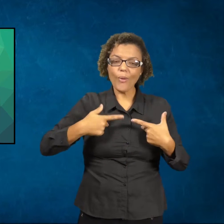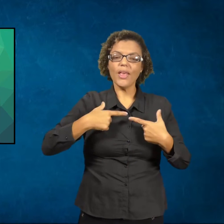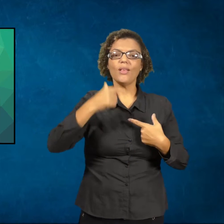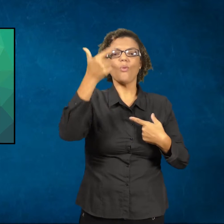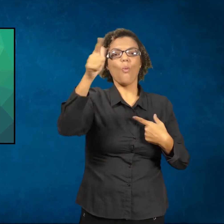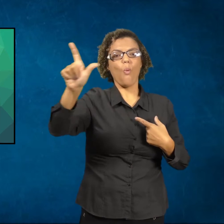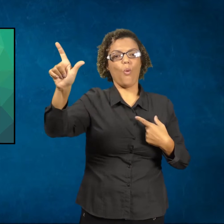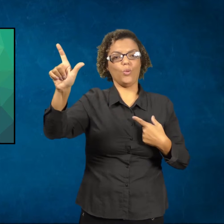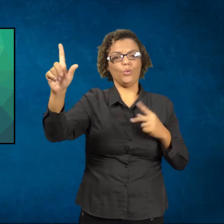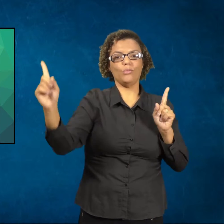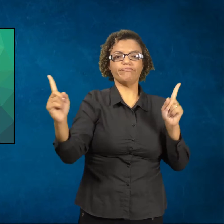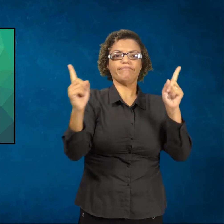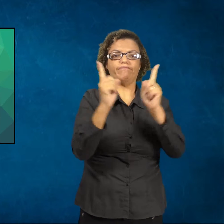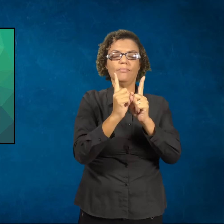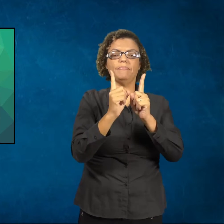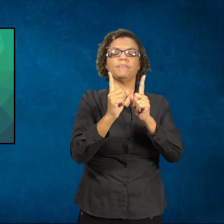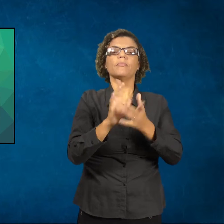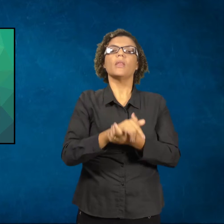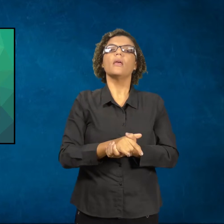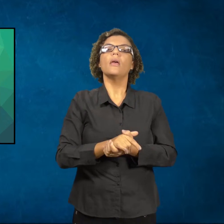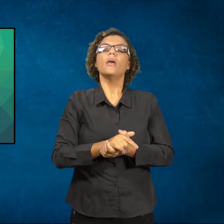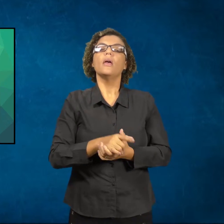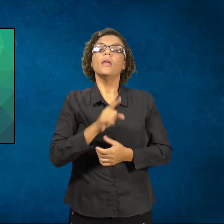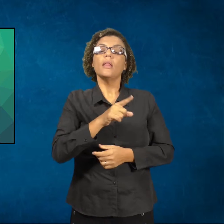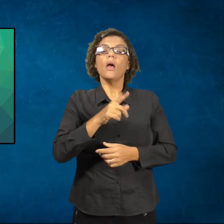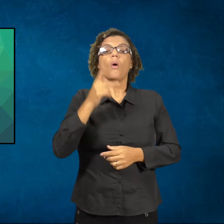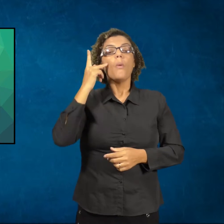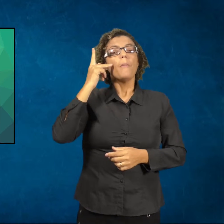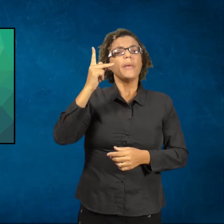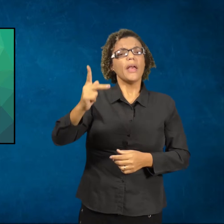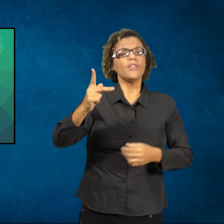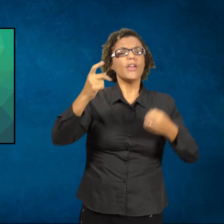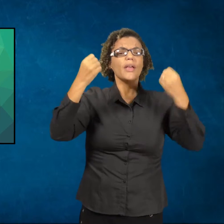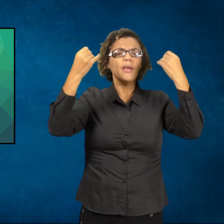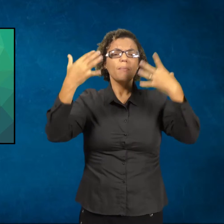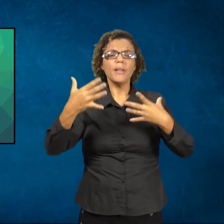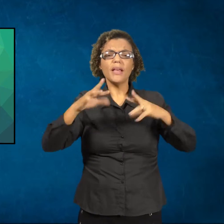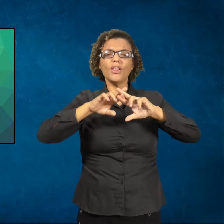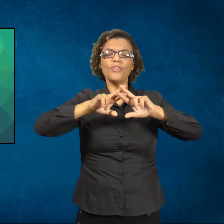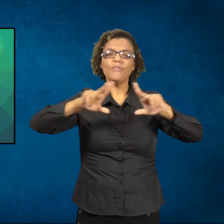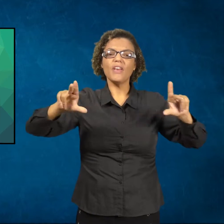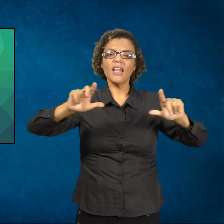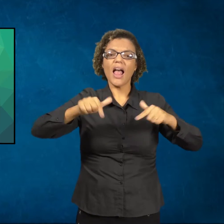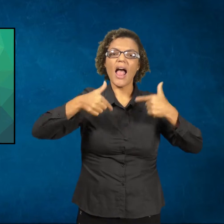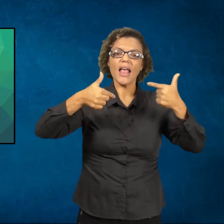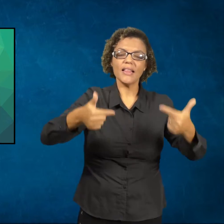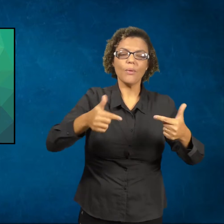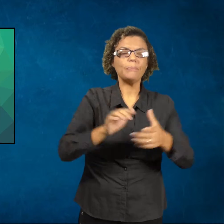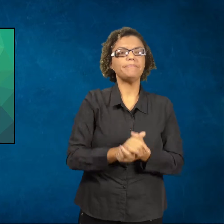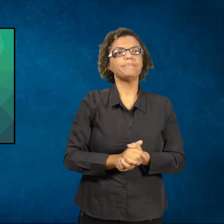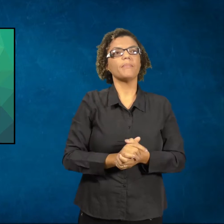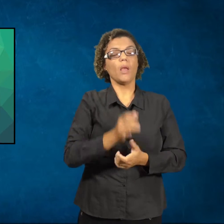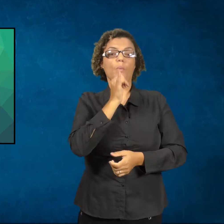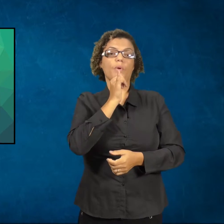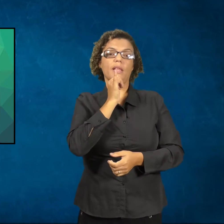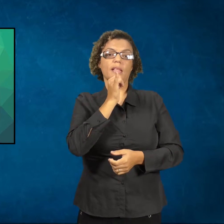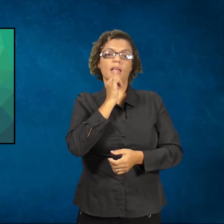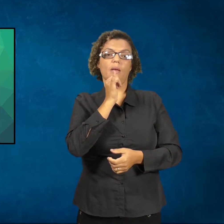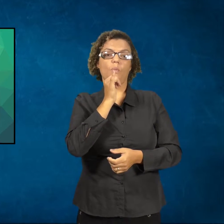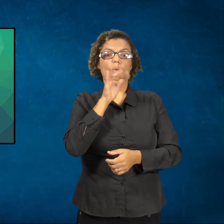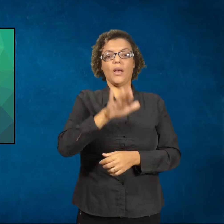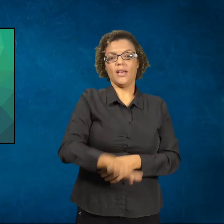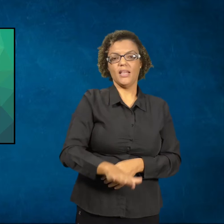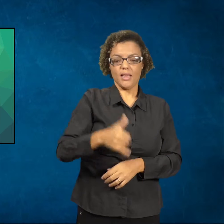egocentrismo explicava diversas ações. Vou dar alguns exemplos. Você pega para uma criança pequenininha, criança de 4 anos, por